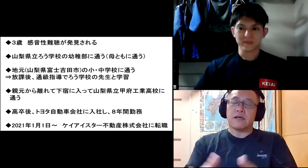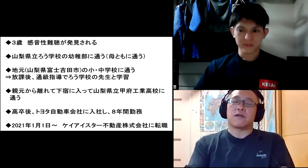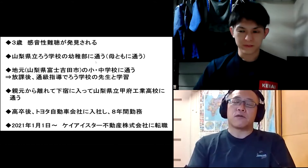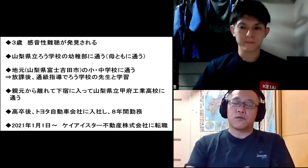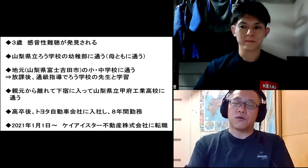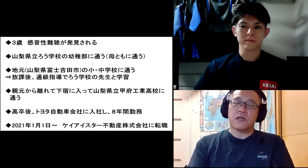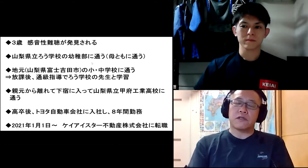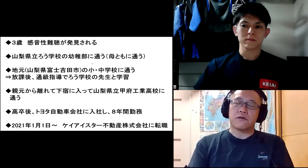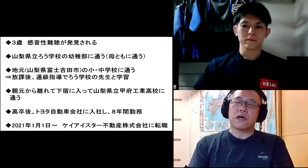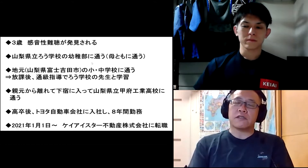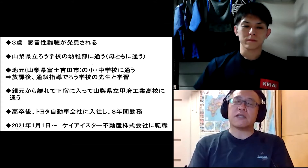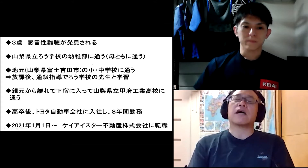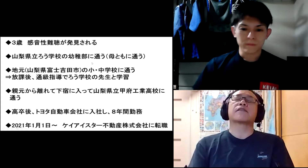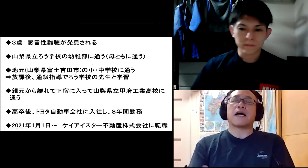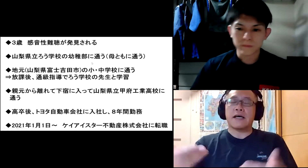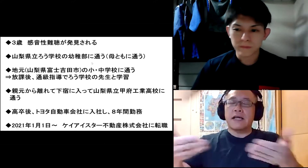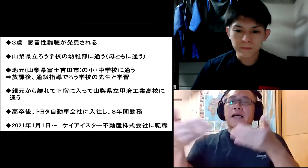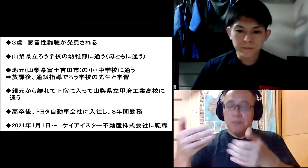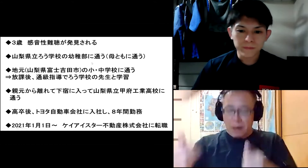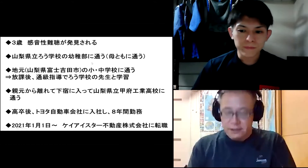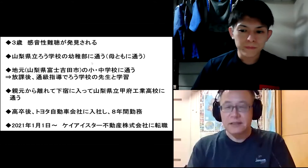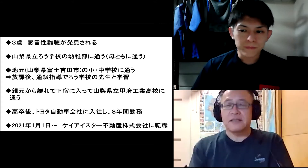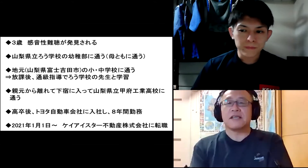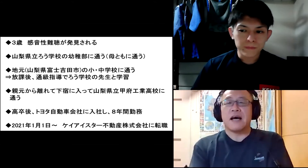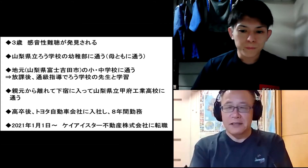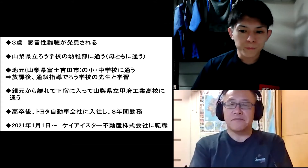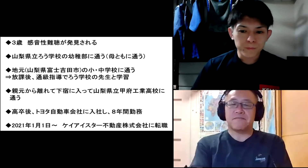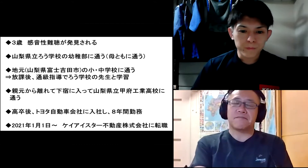で、不動産という会社で働いてます。